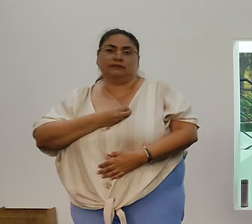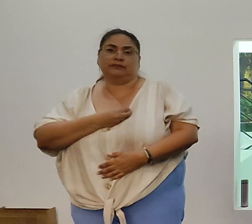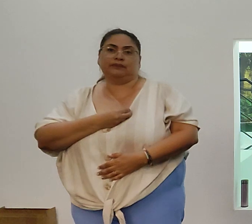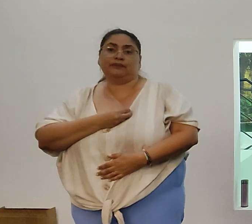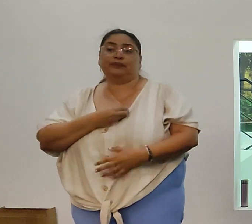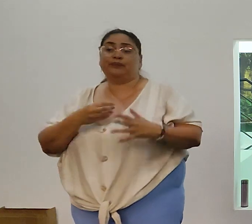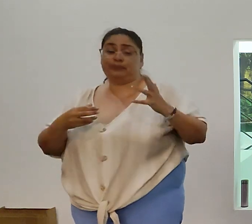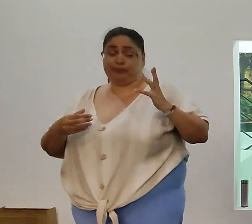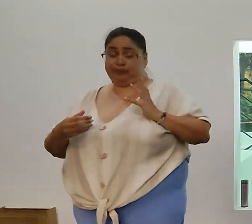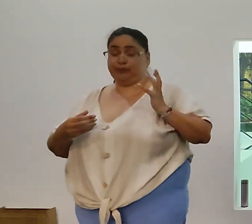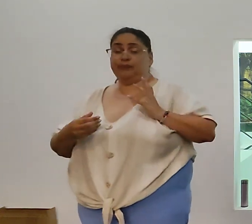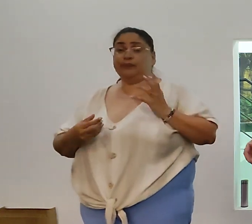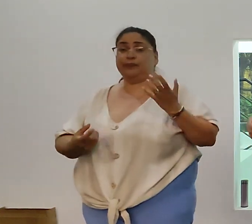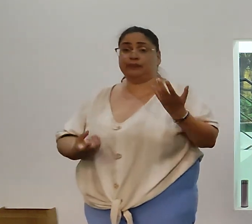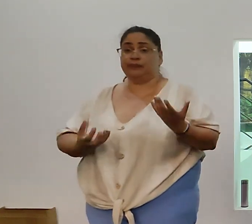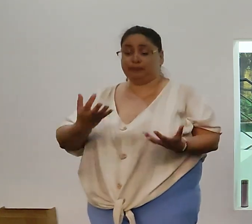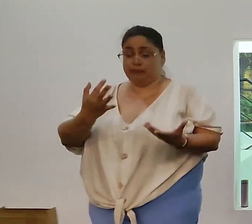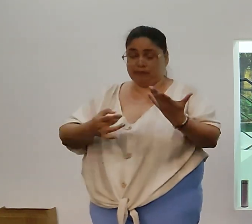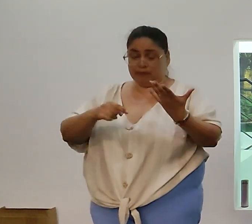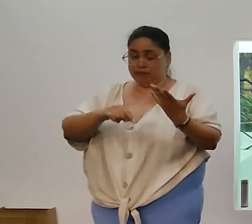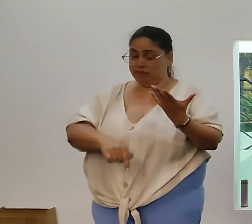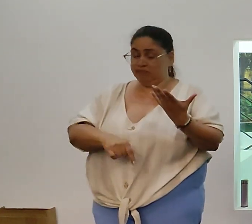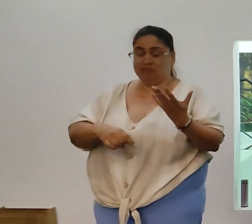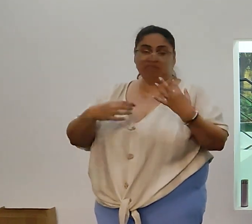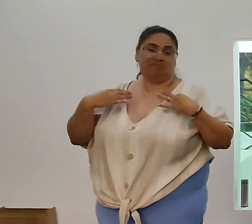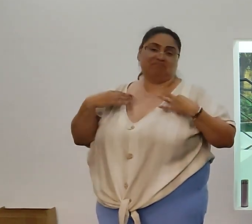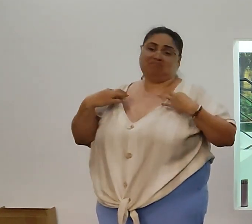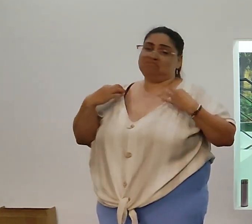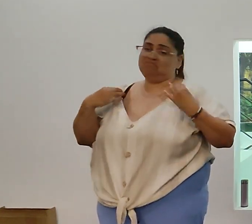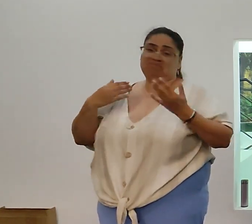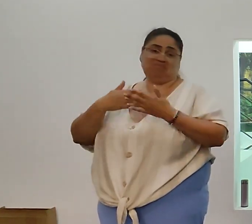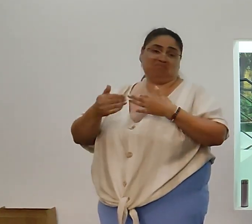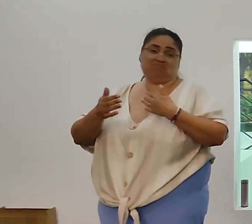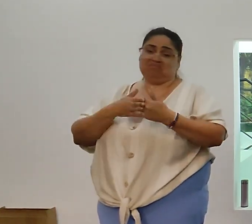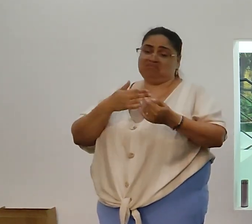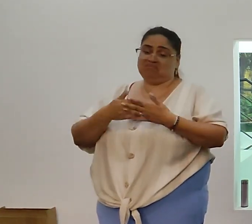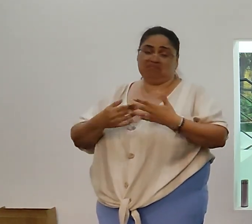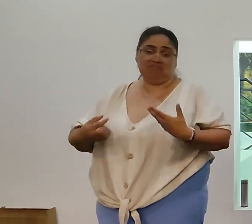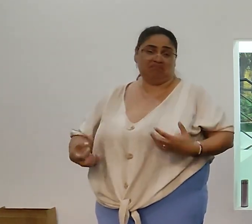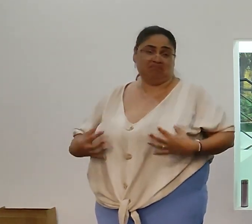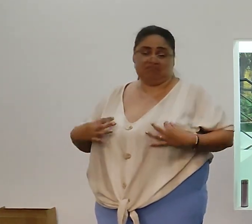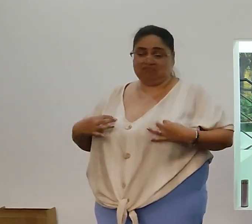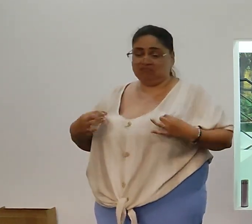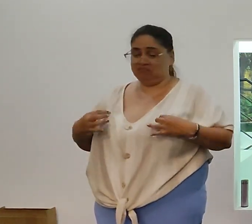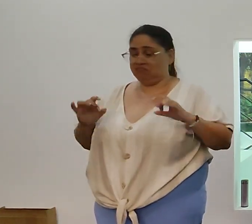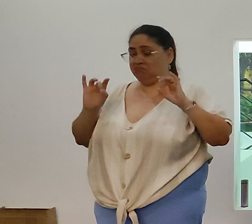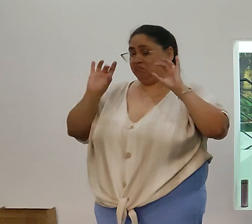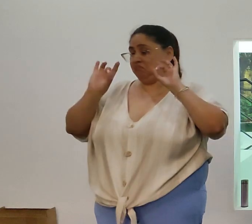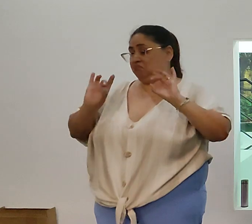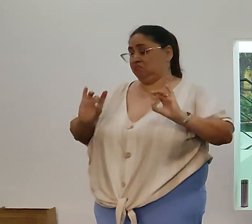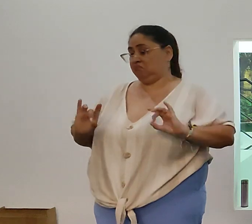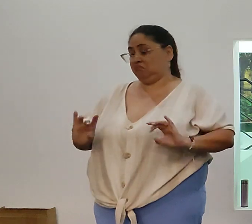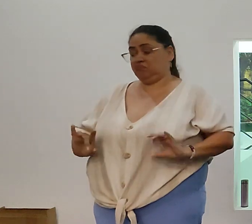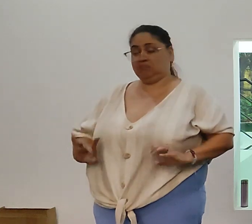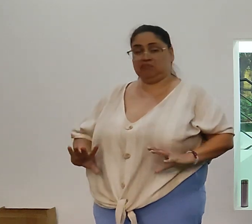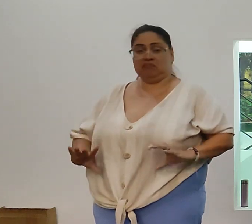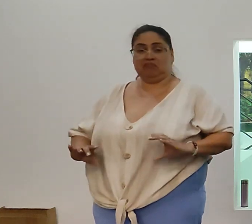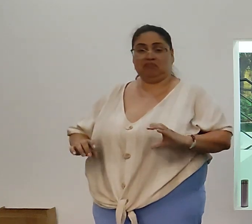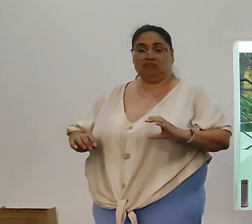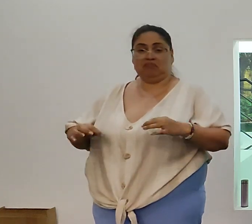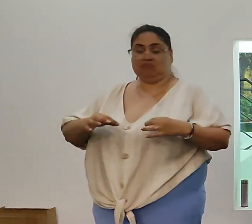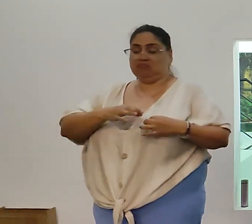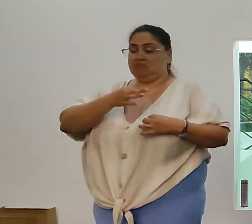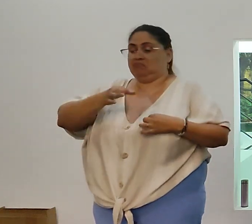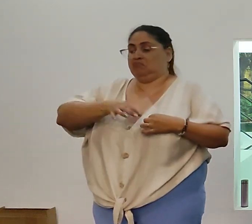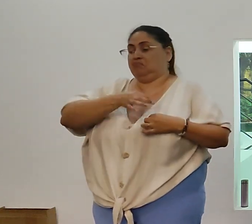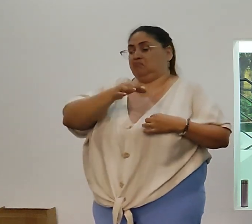O rico estava no inferno e já não importava se a roupa dele era de púrpura, já não importava se a roupa dele era de linho fino, não importava